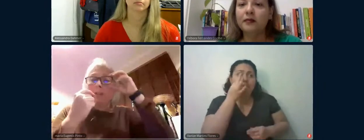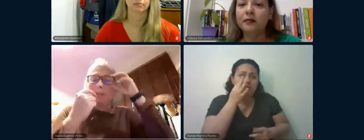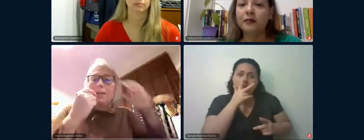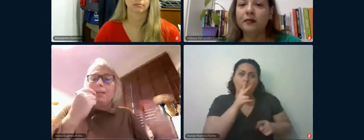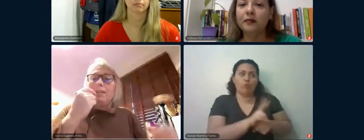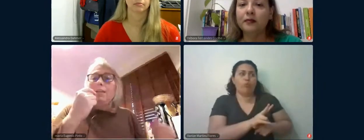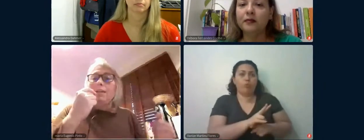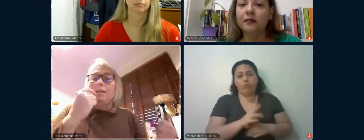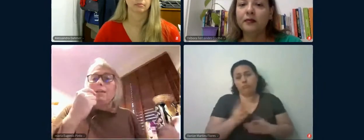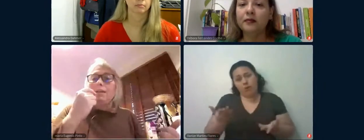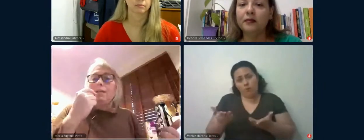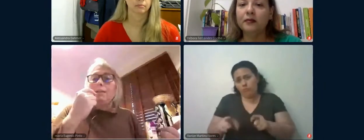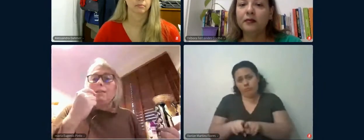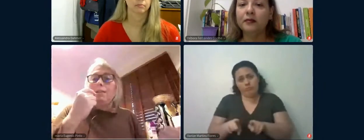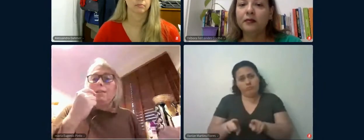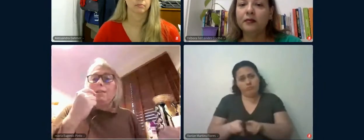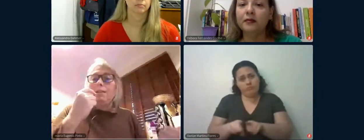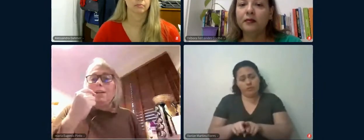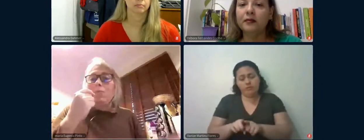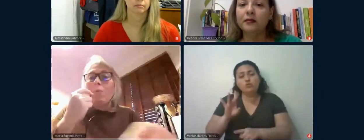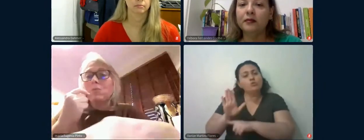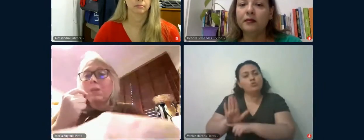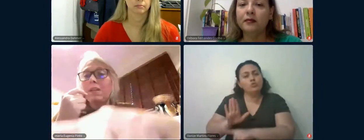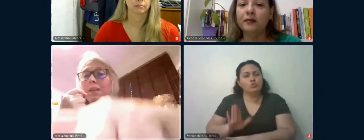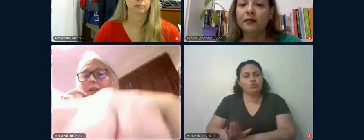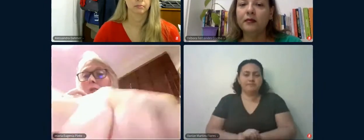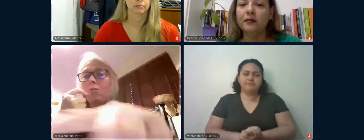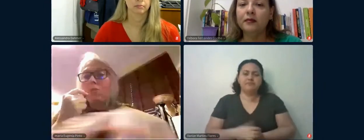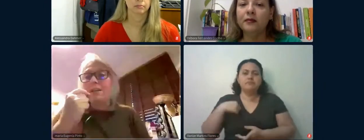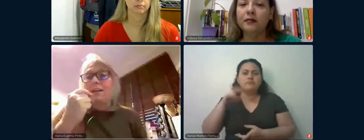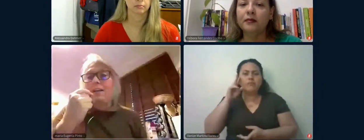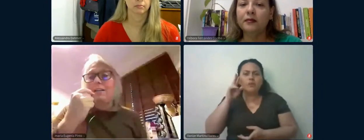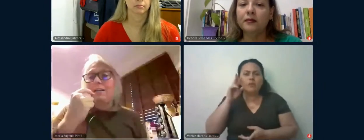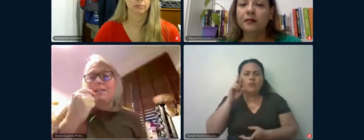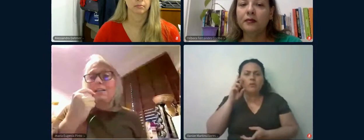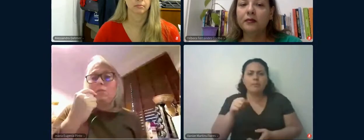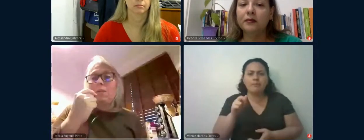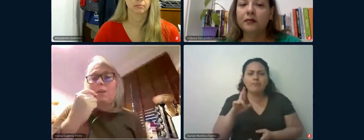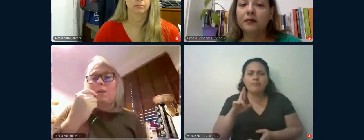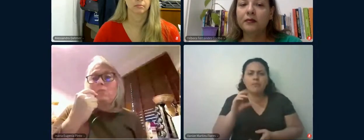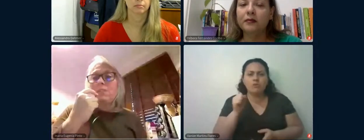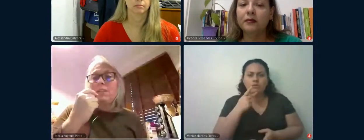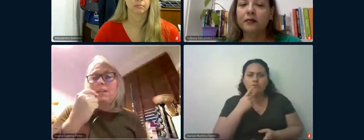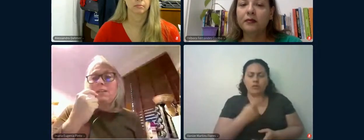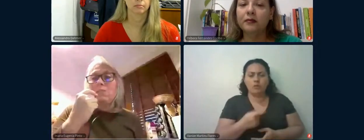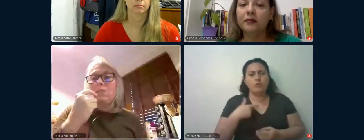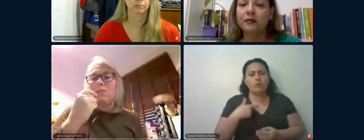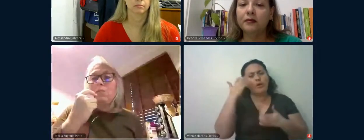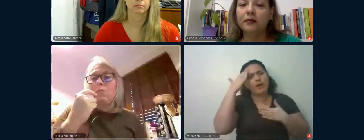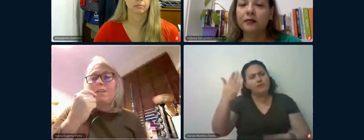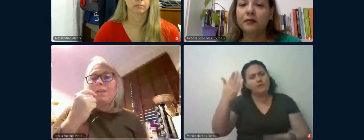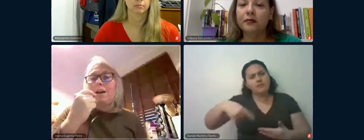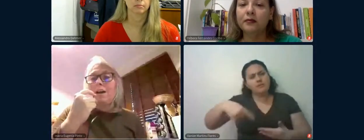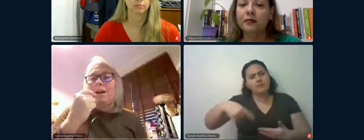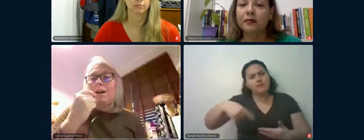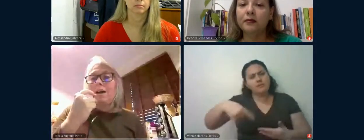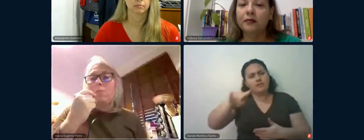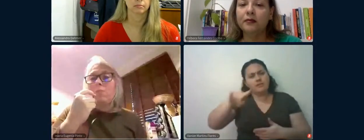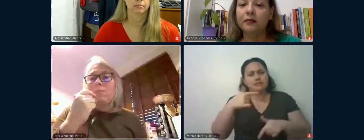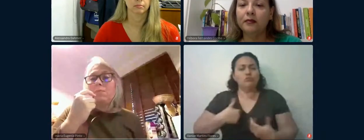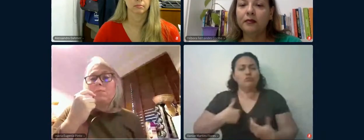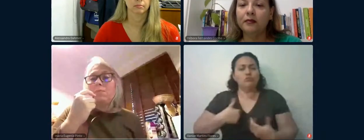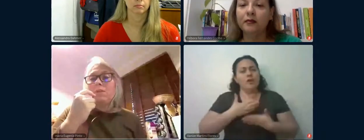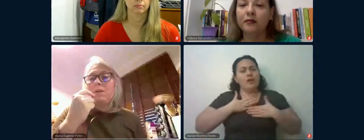ferramentas. E ler o que o Marcos Pereira colocou, queria agradecer muito o trabalho de vocês, me sinto muito mais calmo,